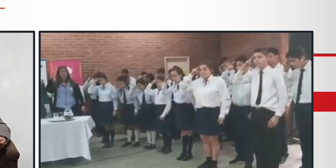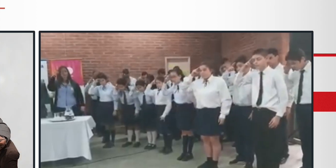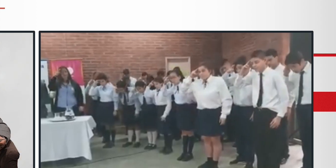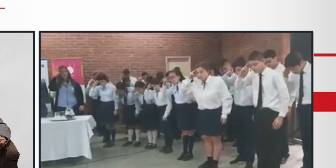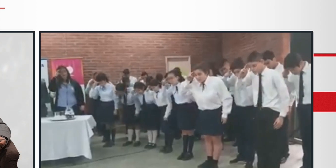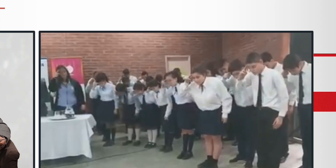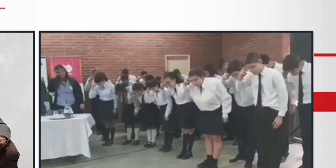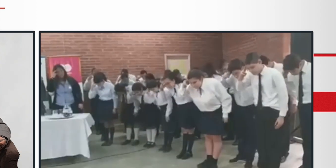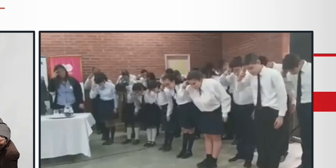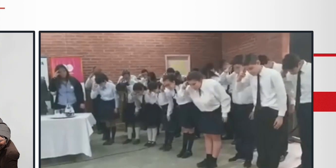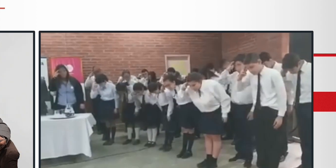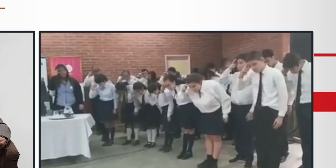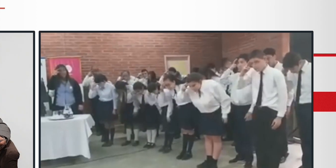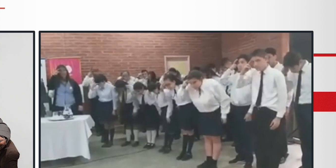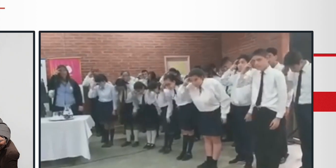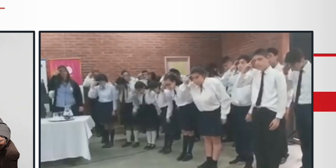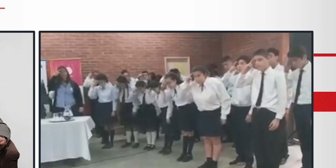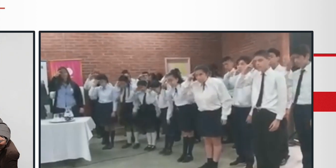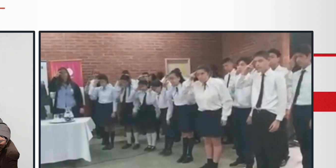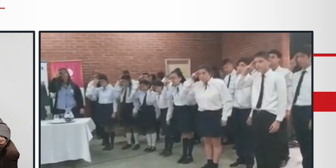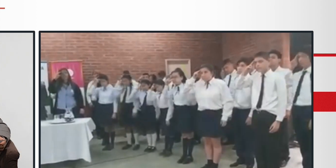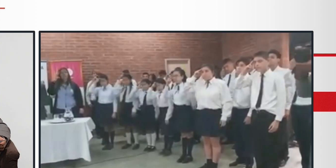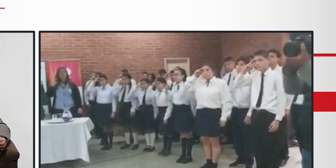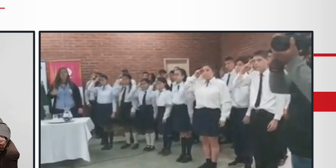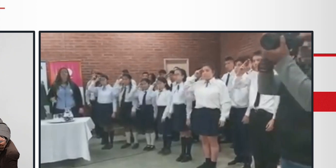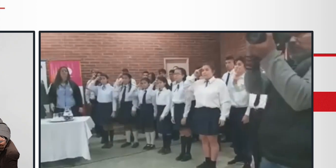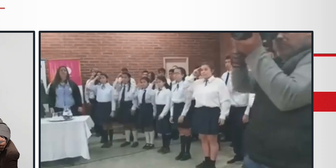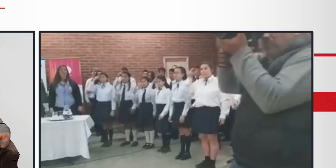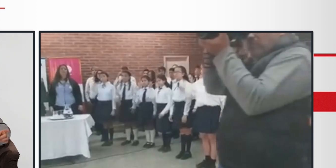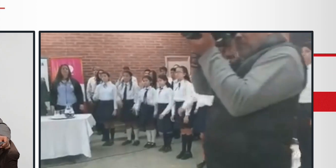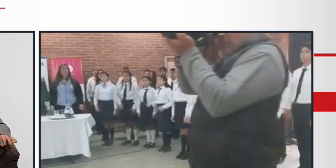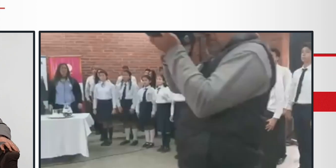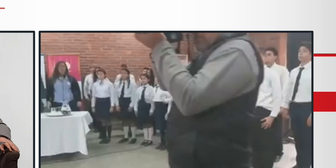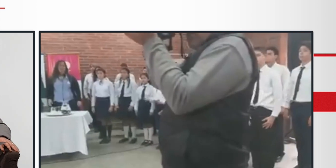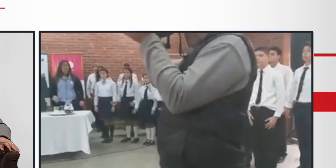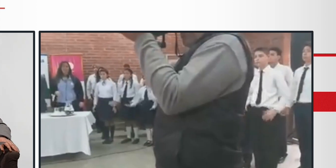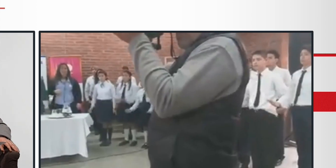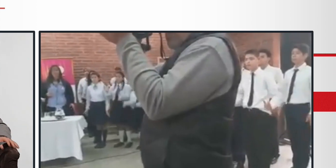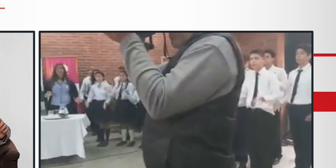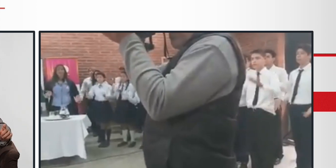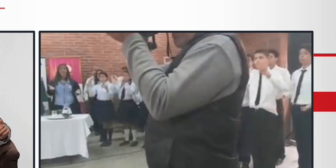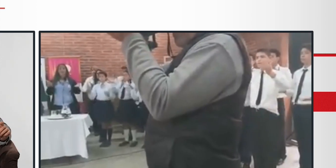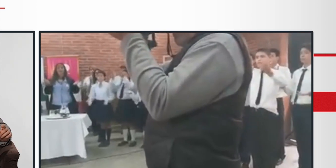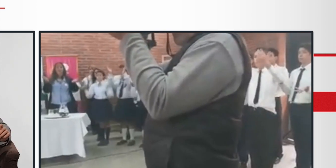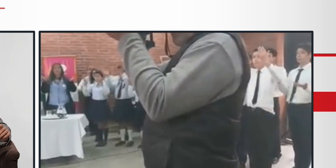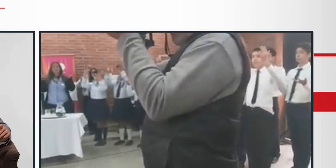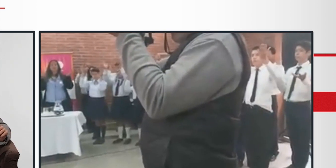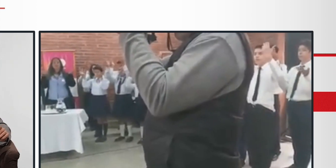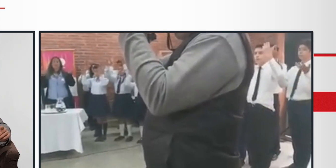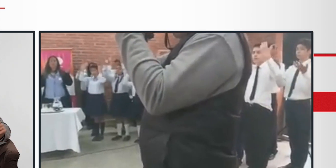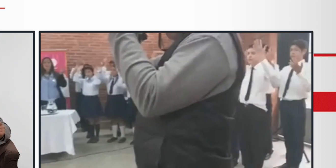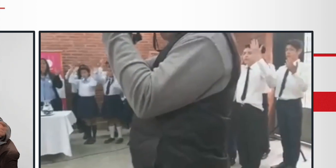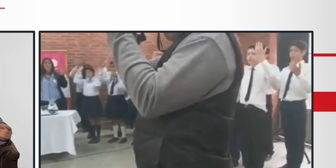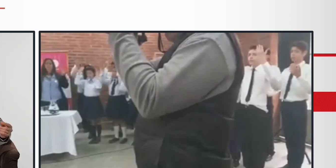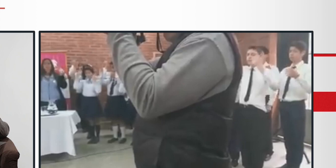días. Dice, por ejemplo, formas correctas de referirse. La mejor manera es referirse por el nombre de la persona. Es importante